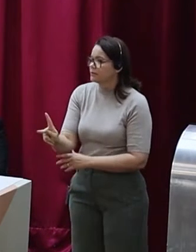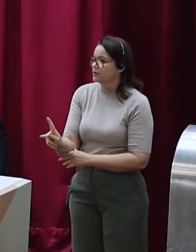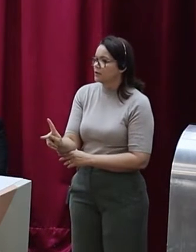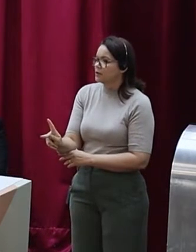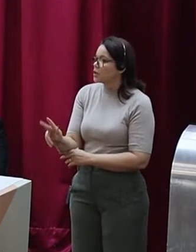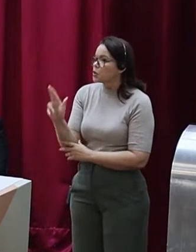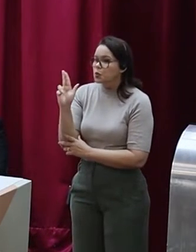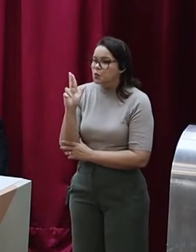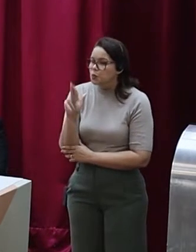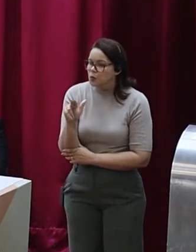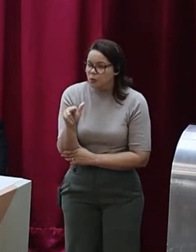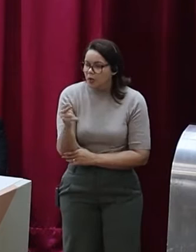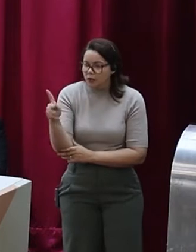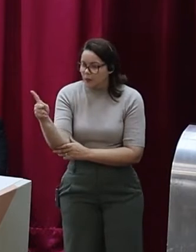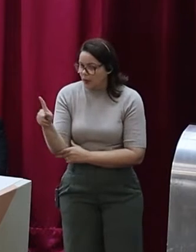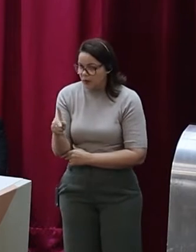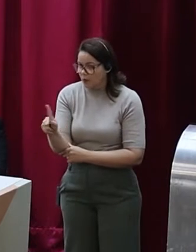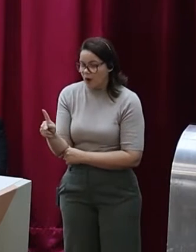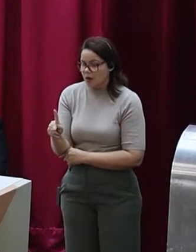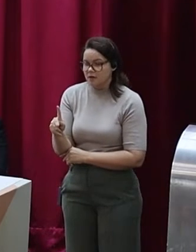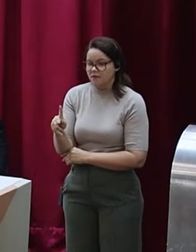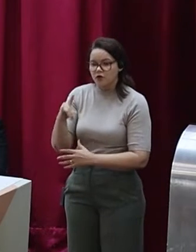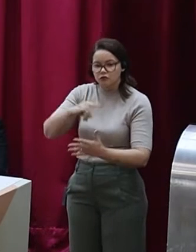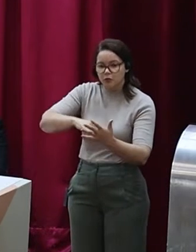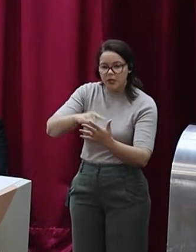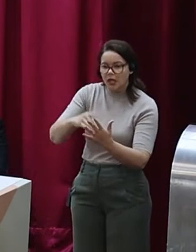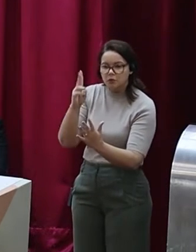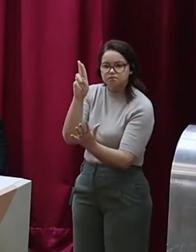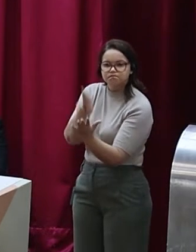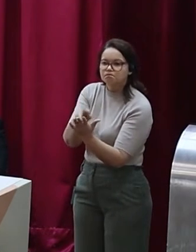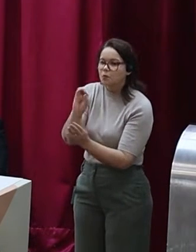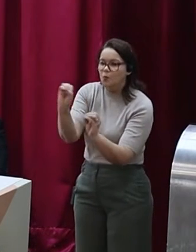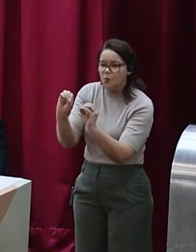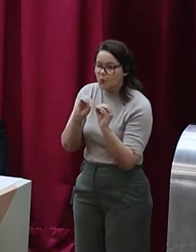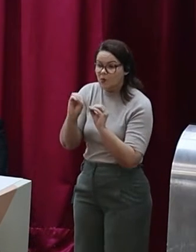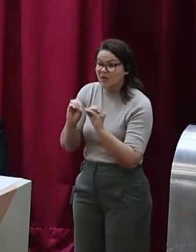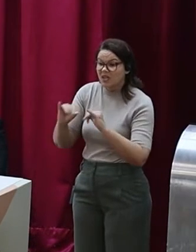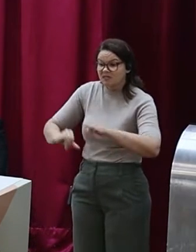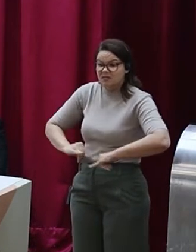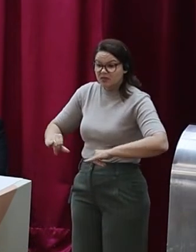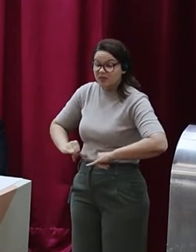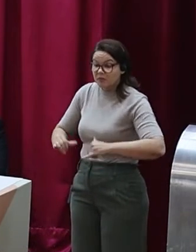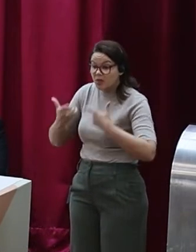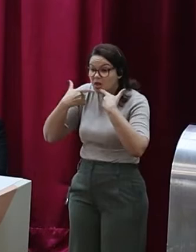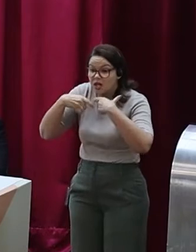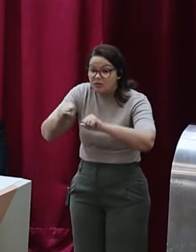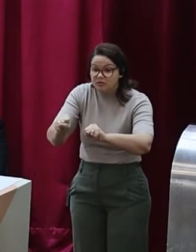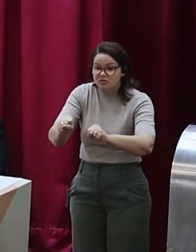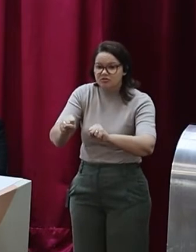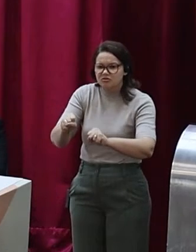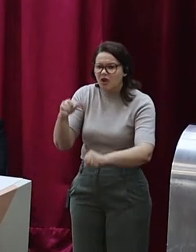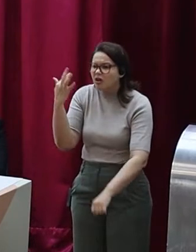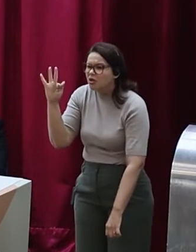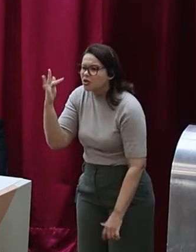fuimos capaces de documentar. Yo le llamo dolor lingüístico, así se fala en portugués, dolor lingüístico. Un dolor